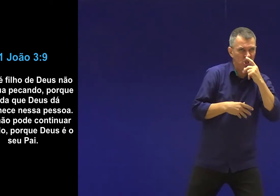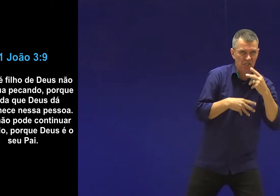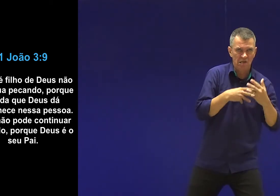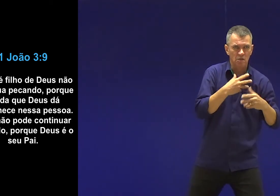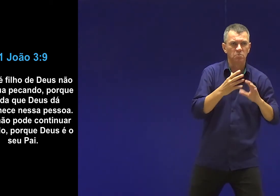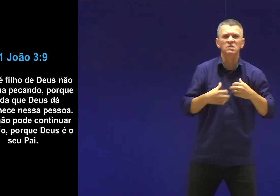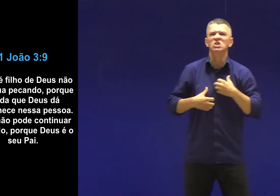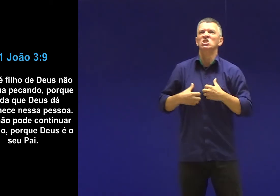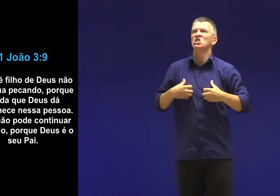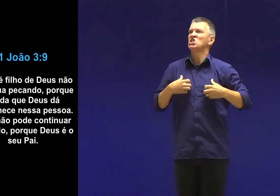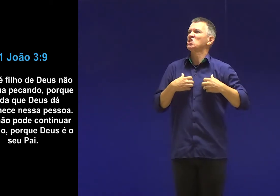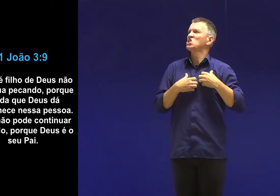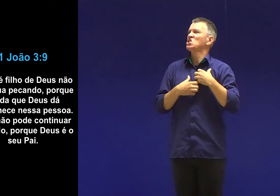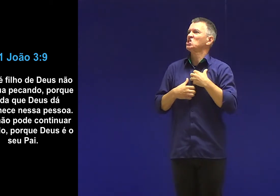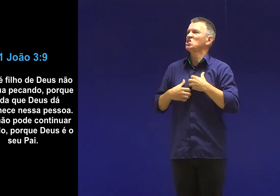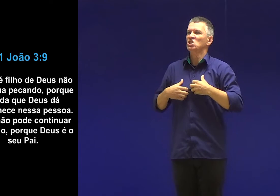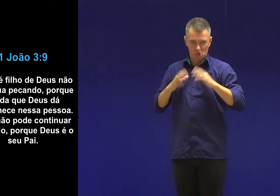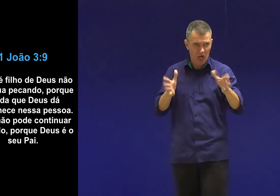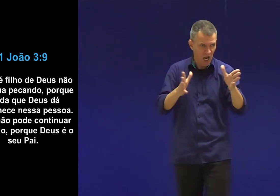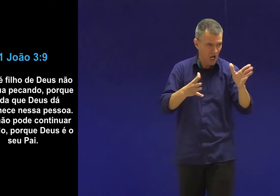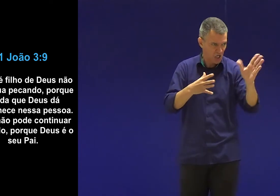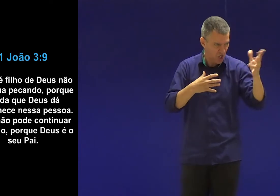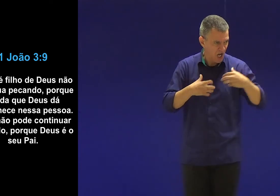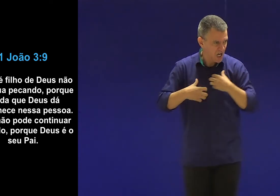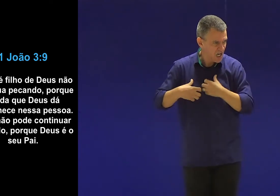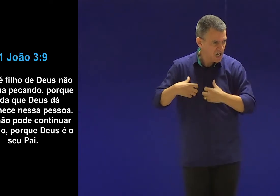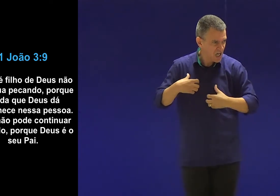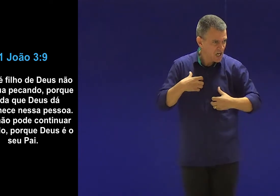fez alguma coisa errada, já mentiu, se sentiu angustiado?